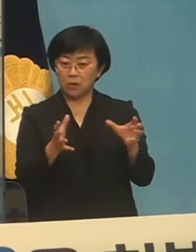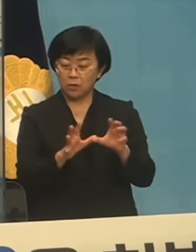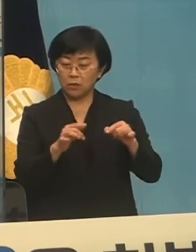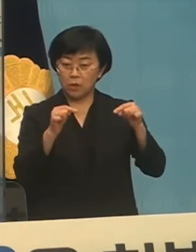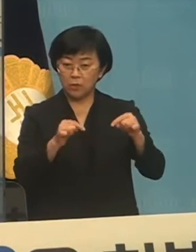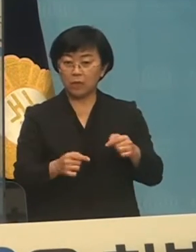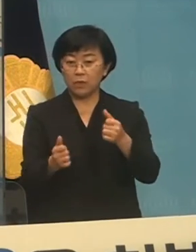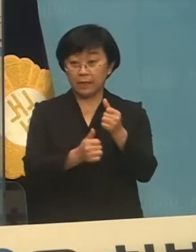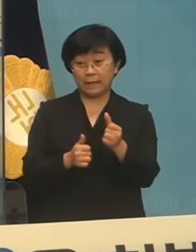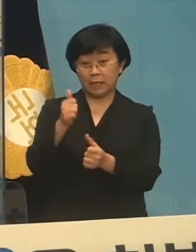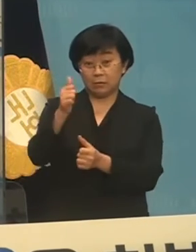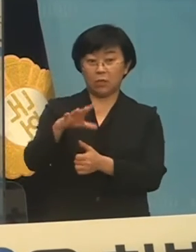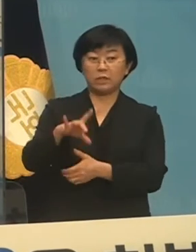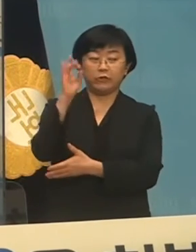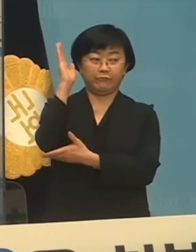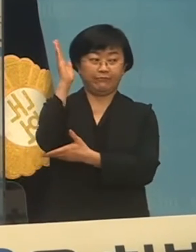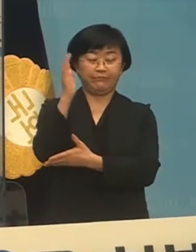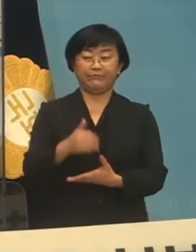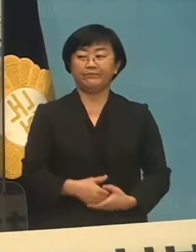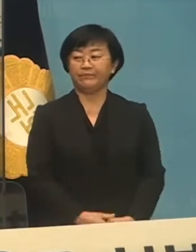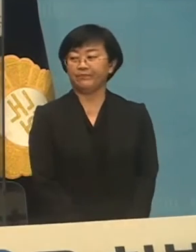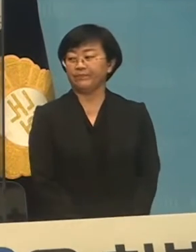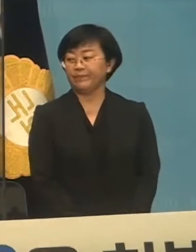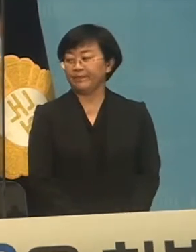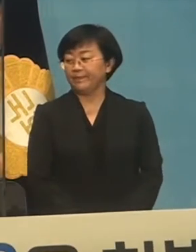위원장님께서 먼저 말씀하시도록 하겠습니다.